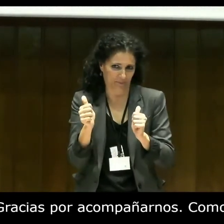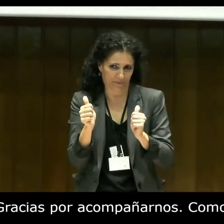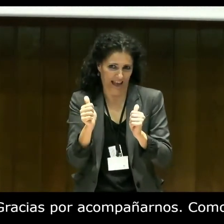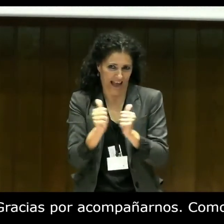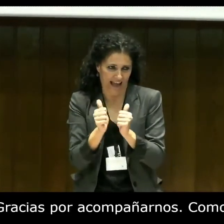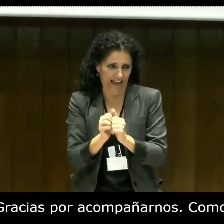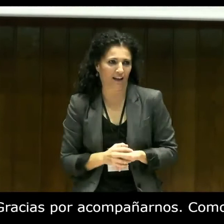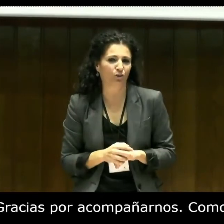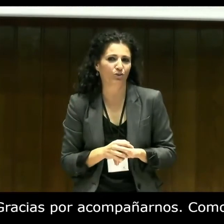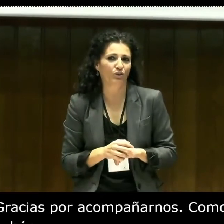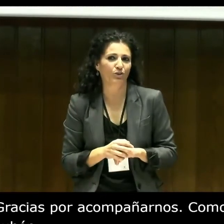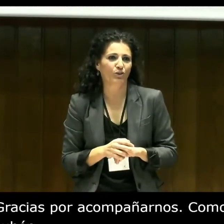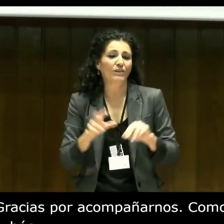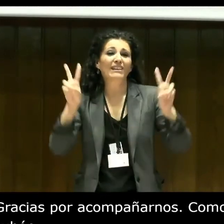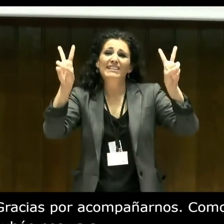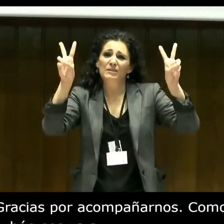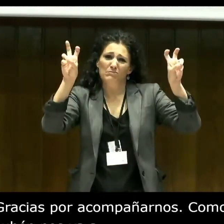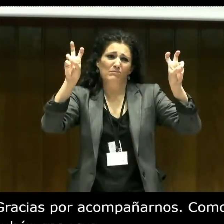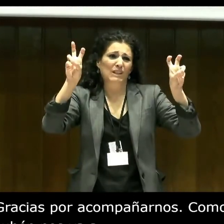profesor catedrático Ángel Herrero.